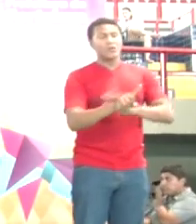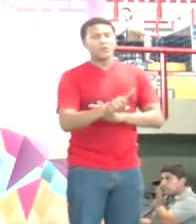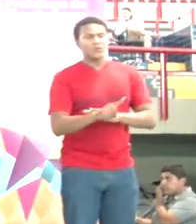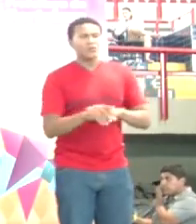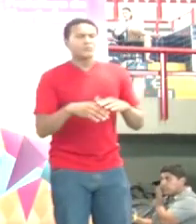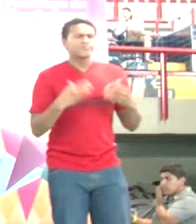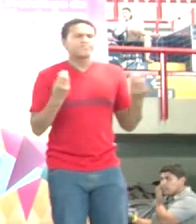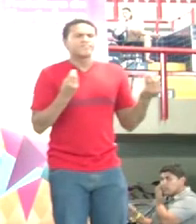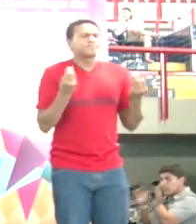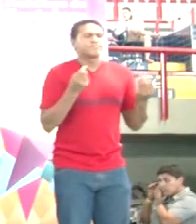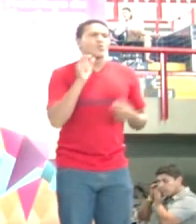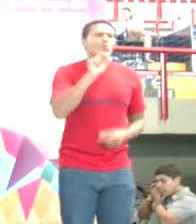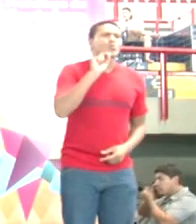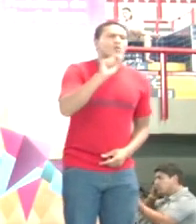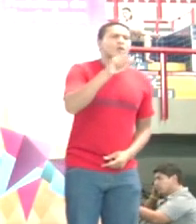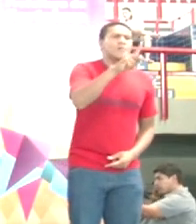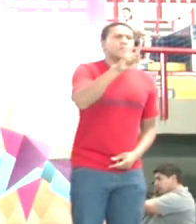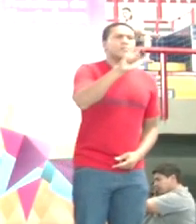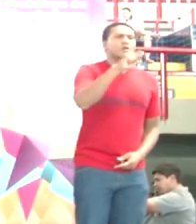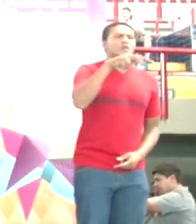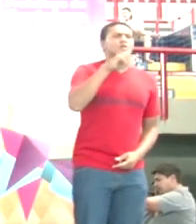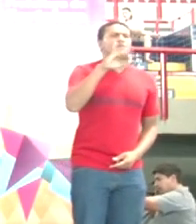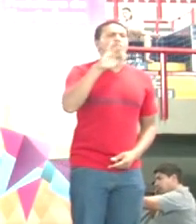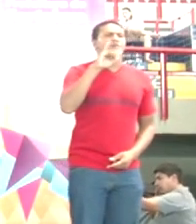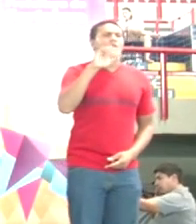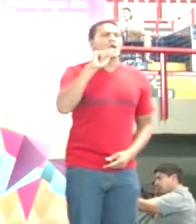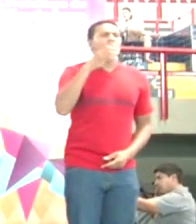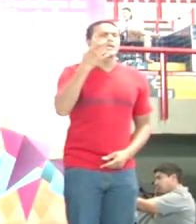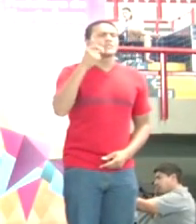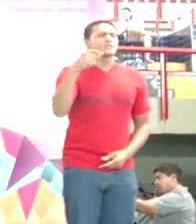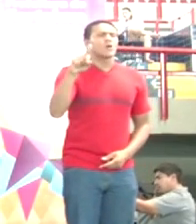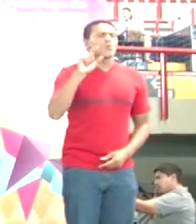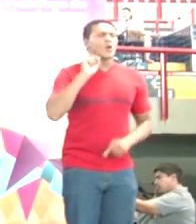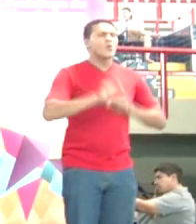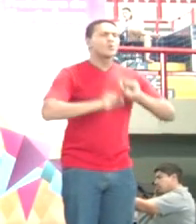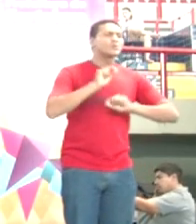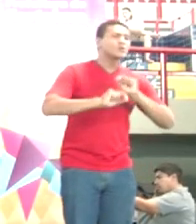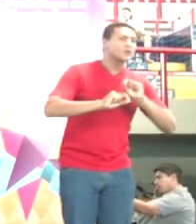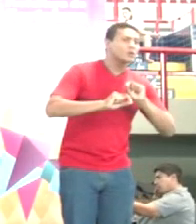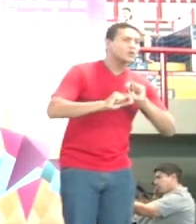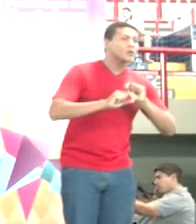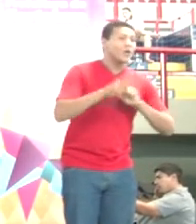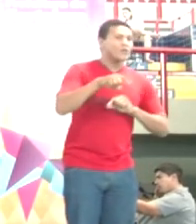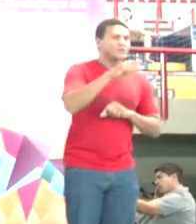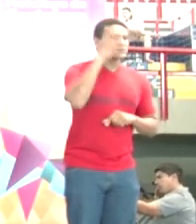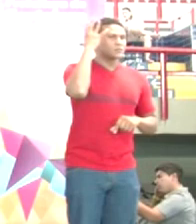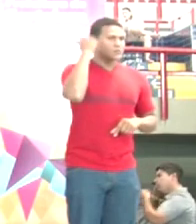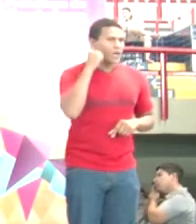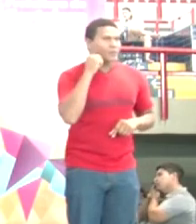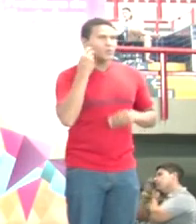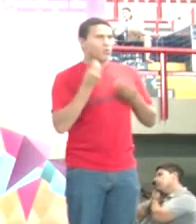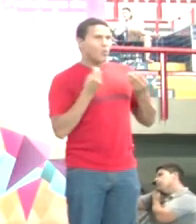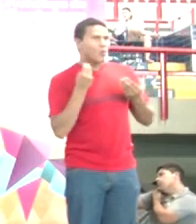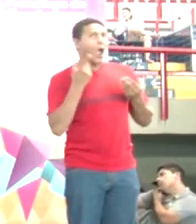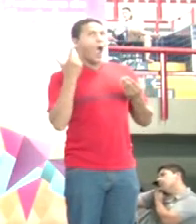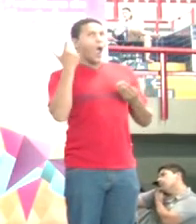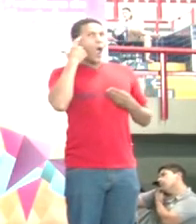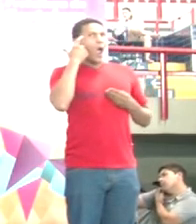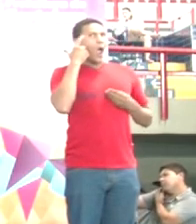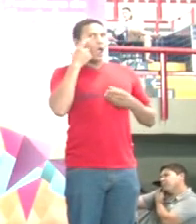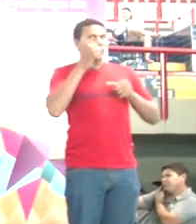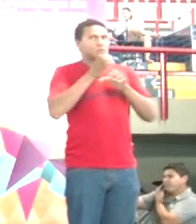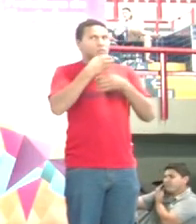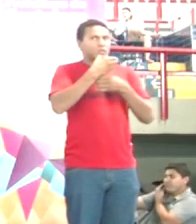a planificação de um cilindro? O que você vai responder? Um retângulo e o que